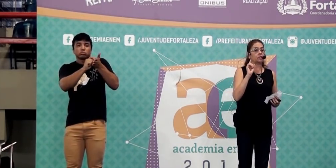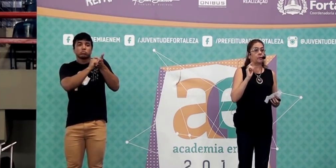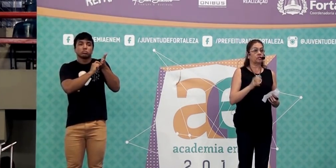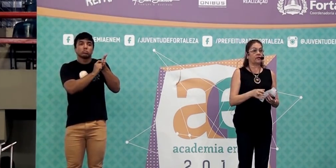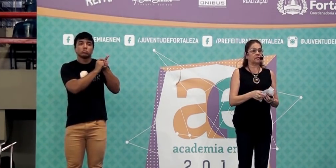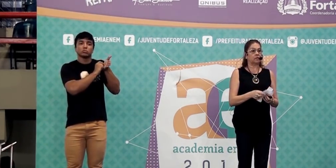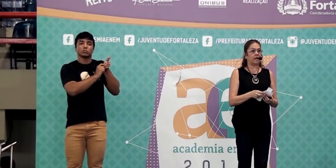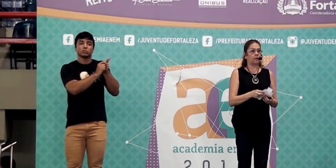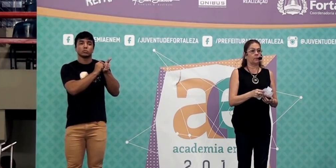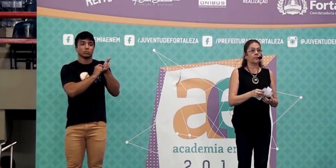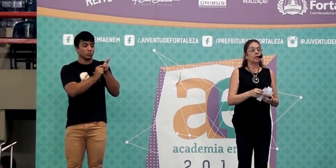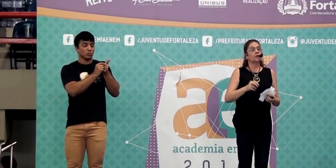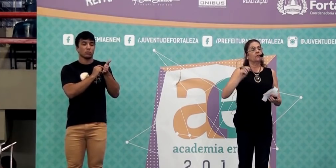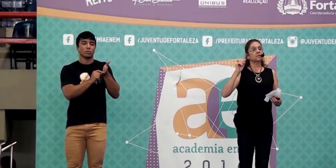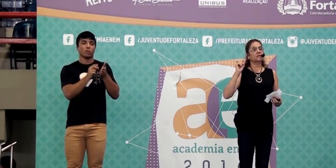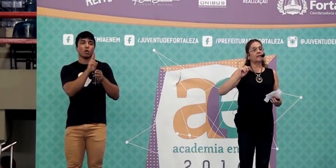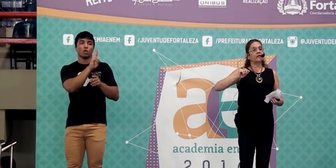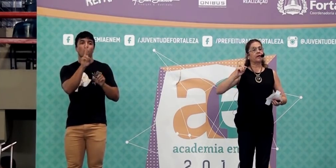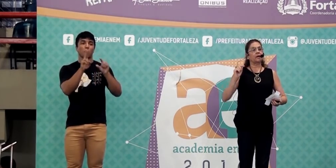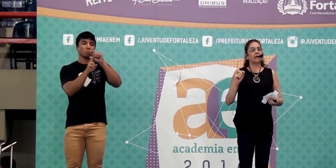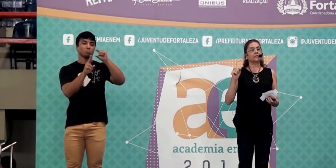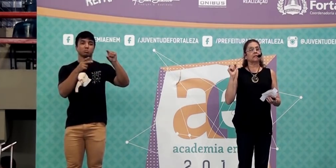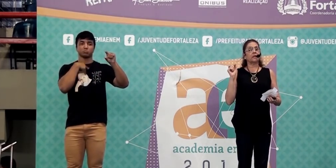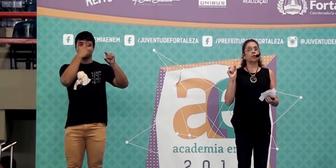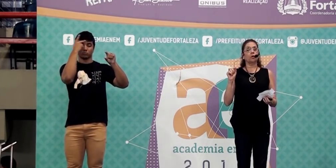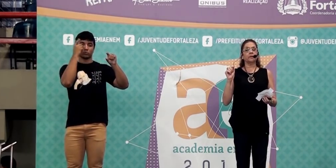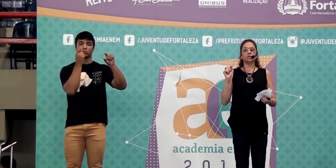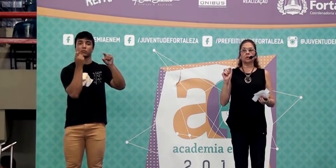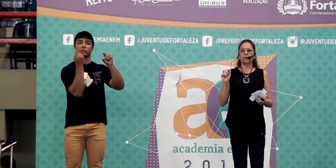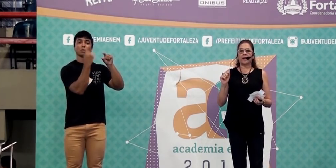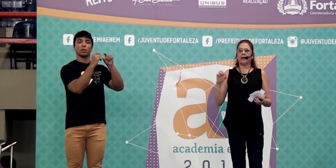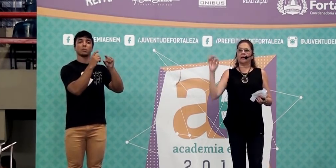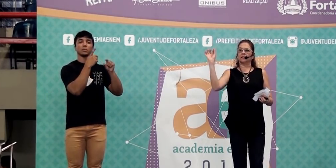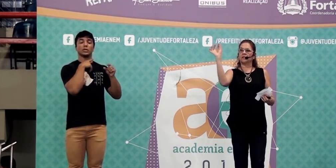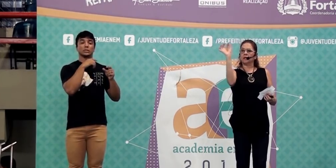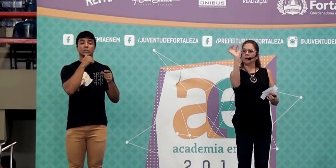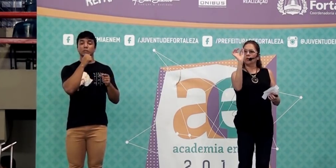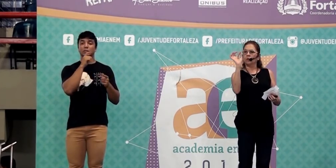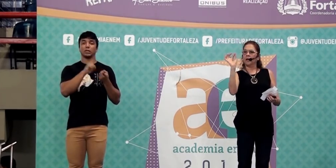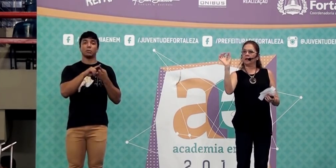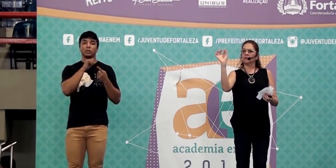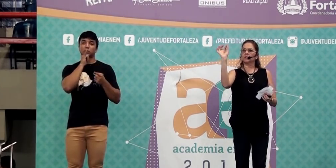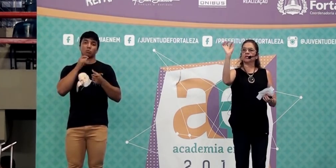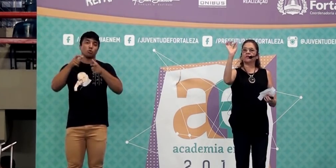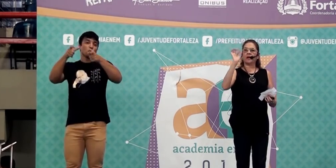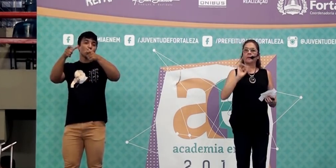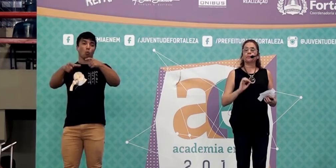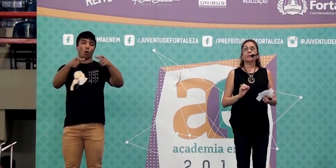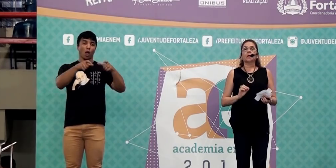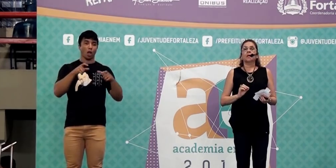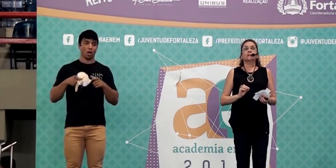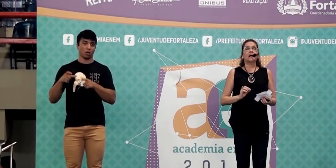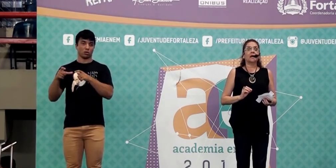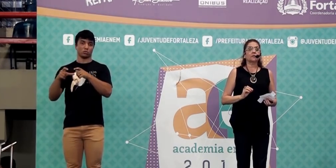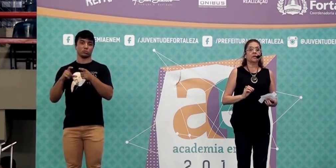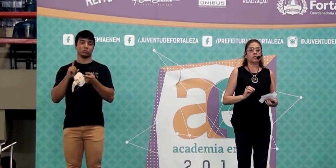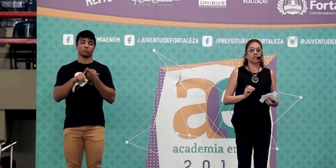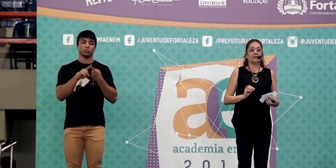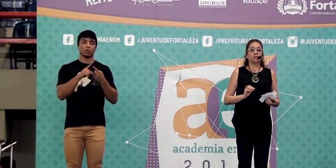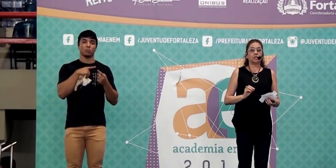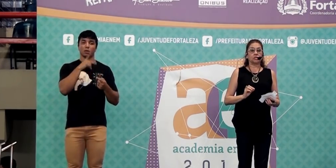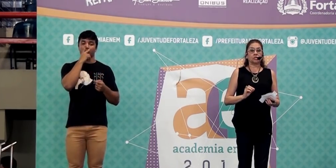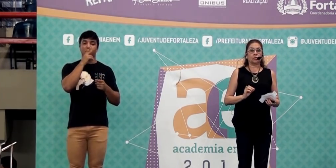no texto motivacional. Você vai olhar se tem nome de lugar. Circula se tiver.